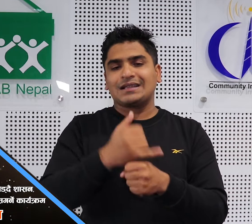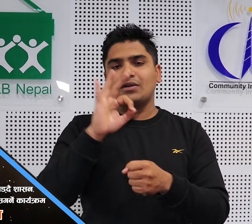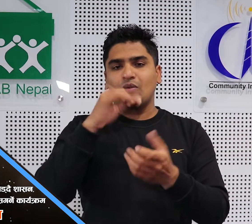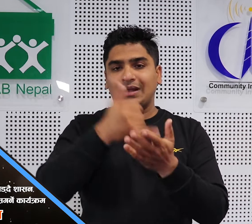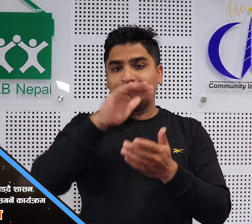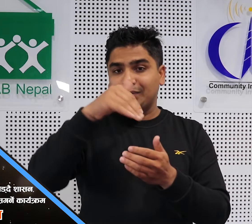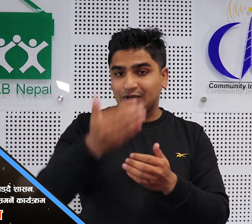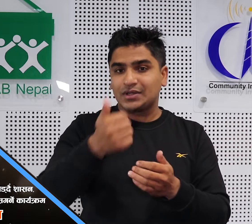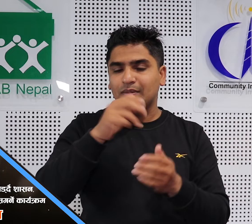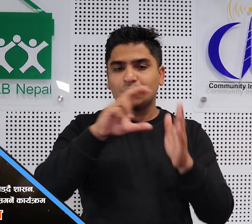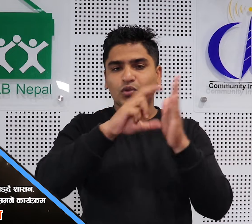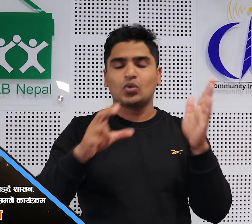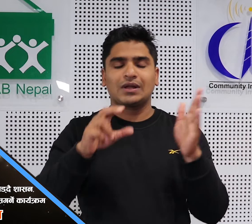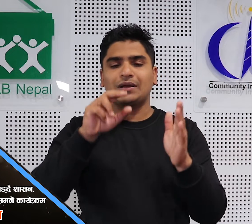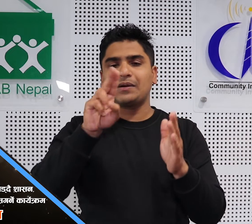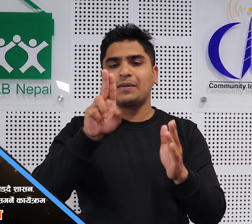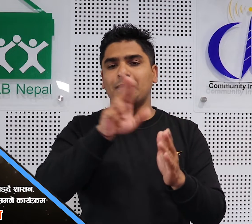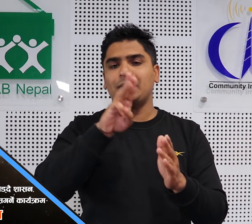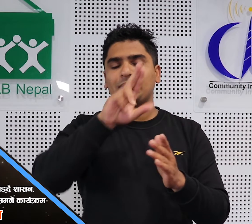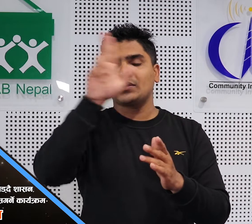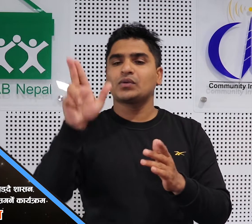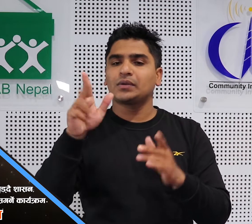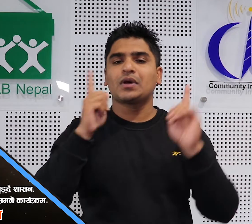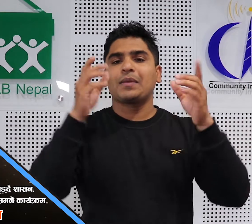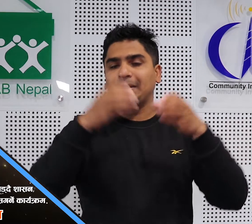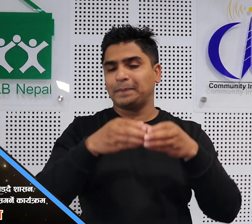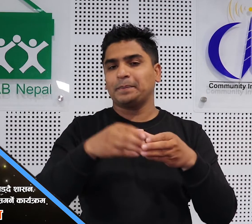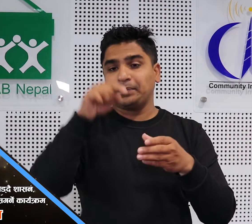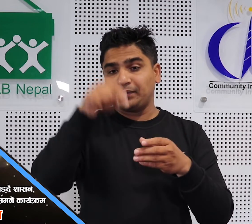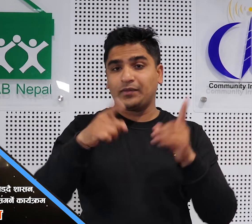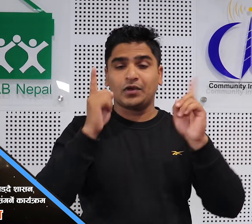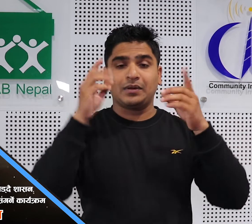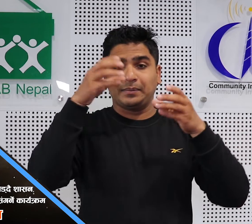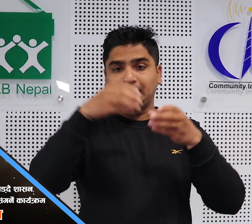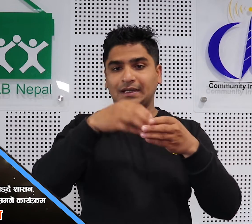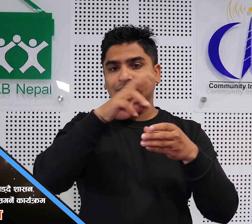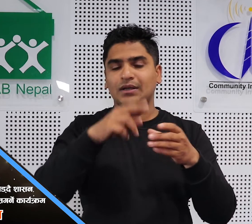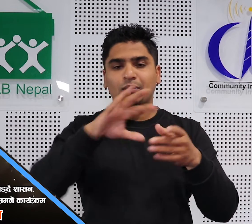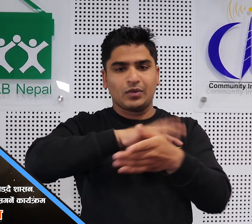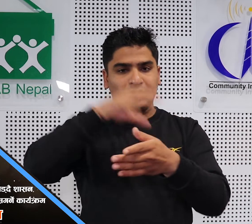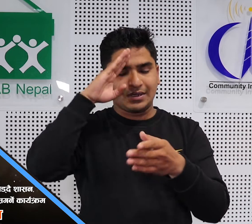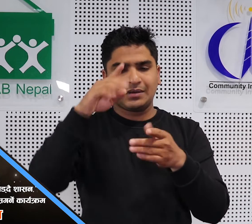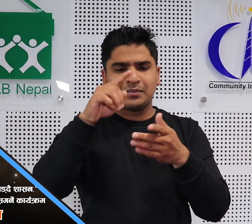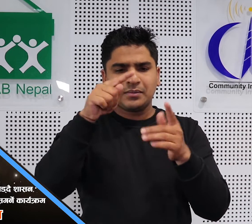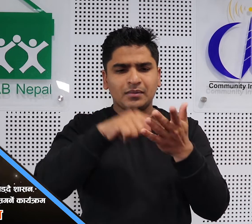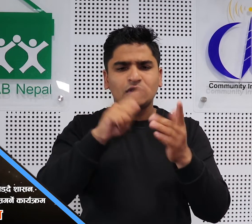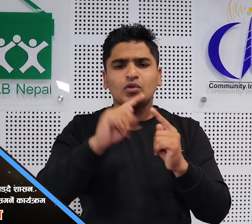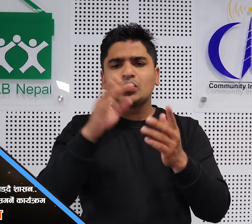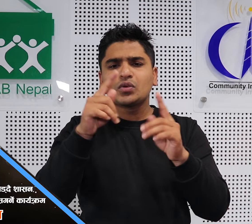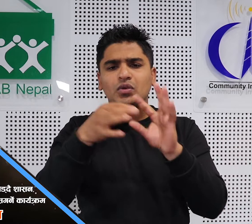अब लागौं दोलखाको भीमेश्वर नगरपालिका तर्फ। दोलखाको भीमेश्वर नगरपालिका र प्रदेश सरकार बीच कस्तो समन्वय छ?